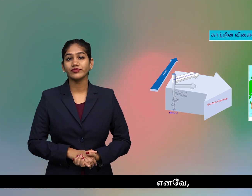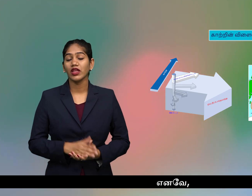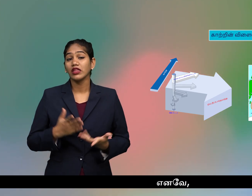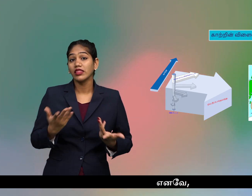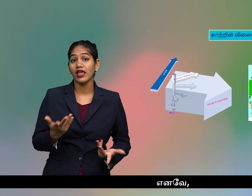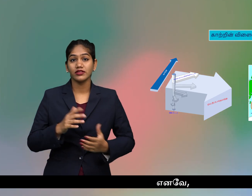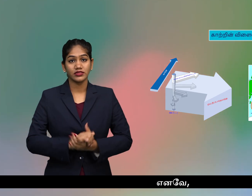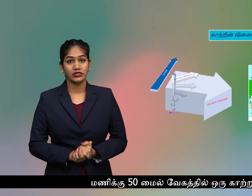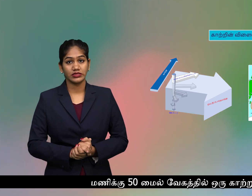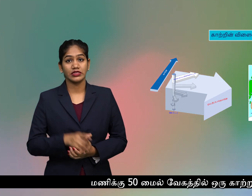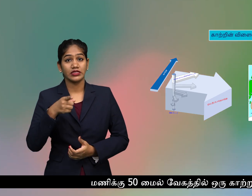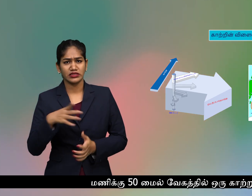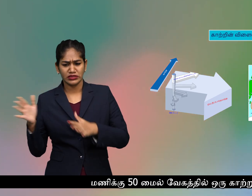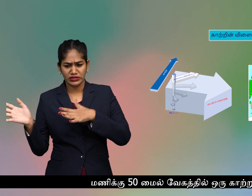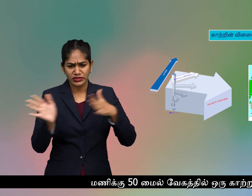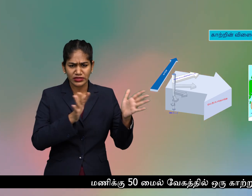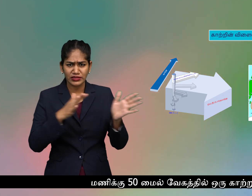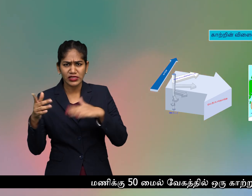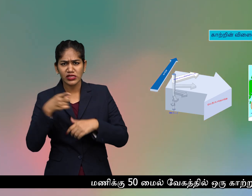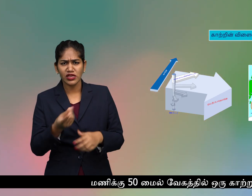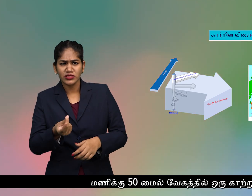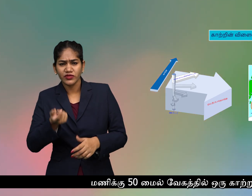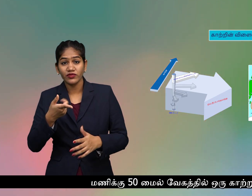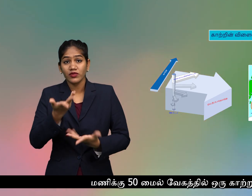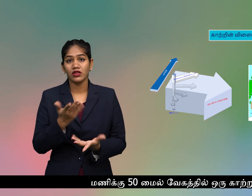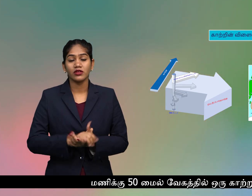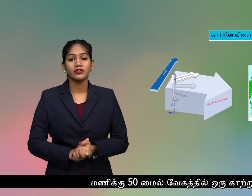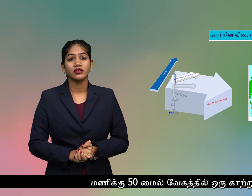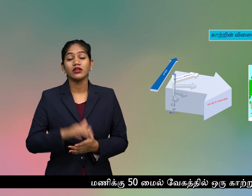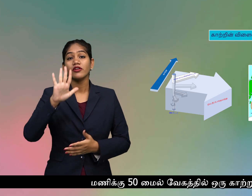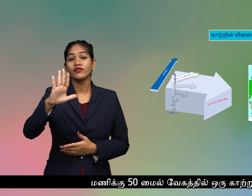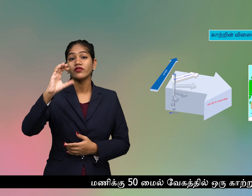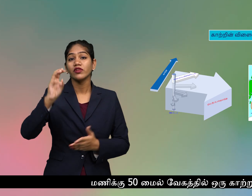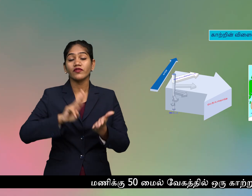எனவே, மணிக்கு 50 மைல் வேகத்தில் ஒரு காற்று